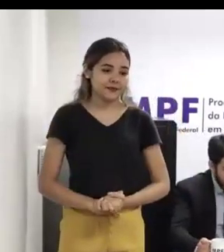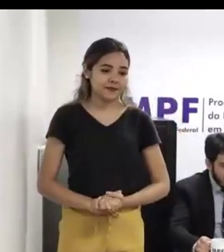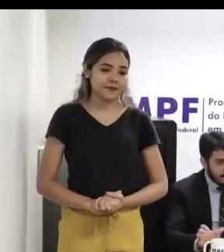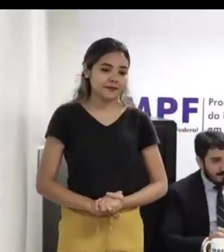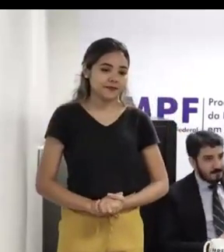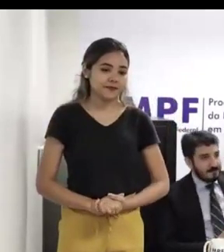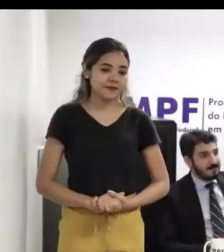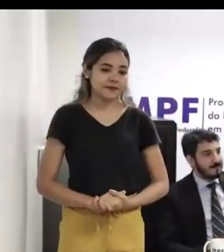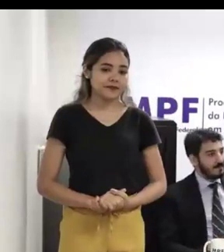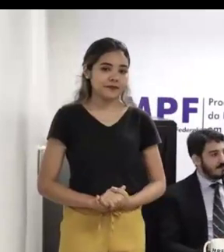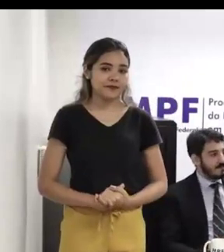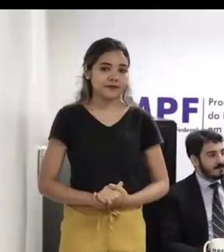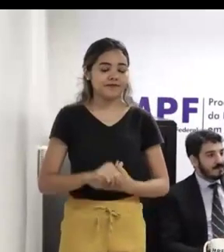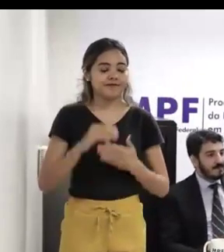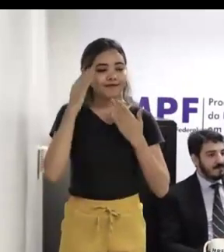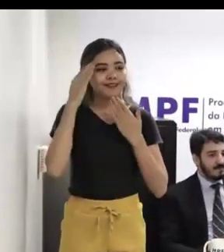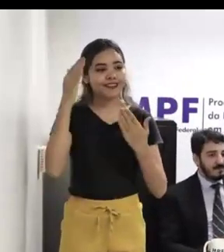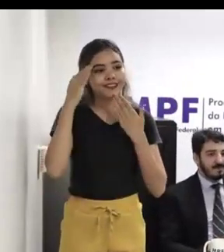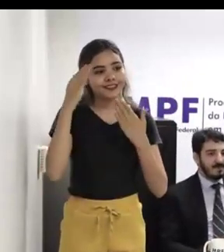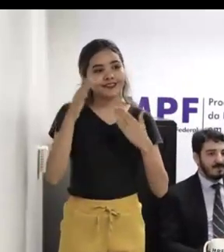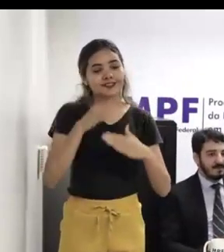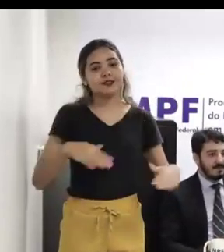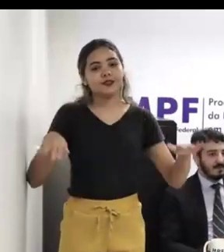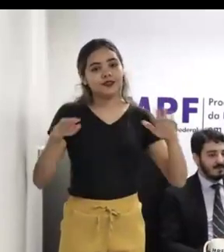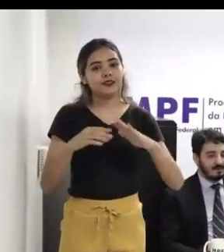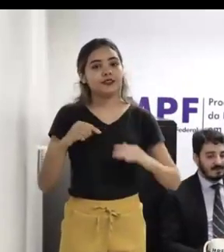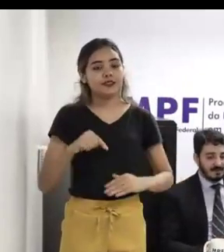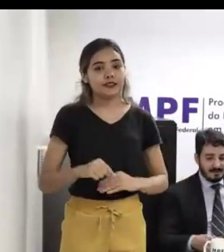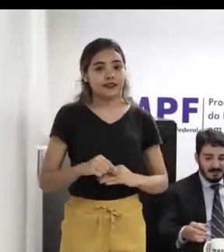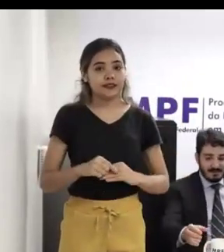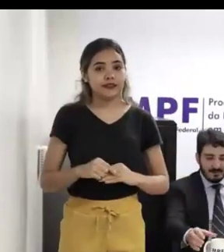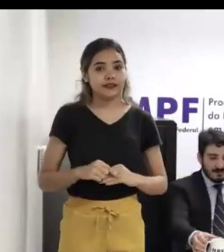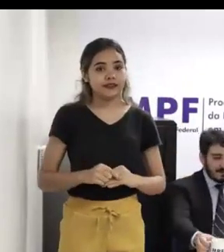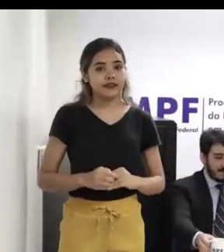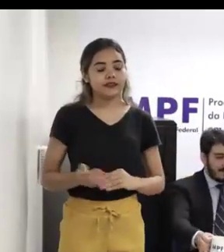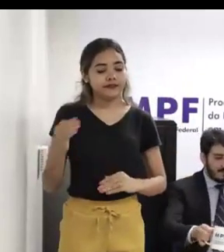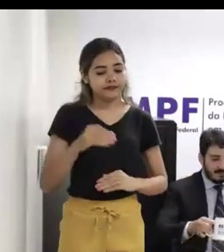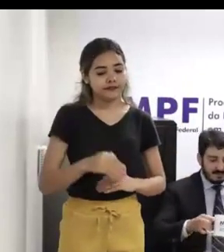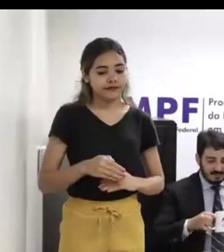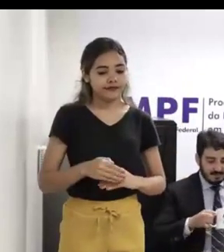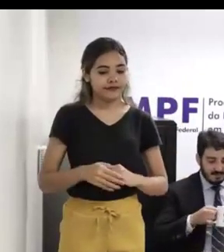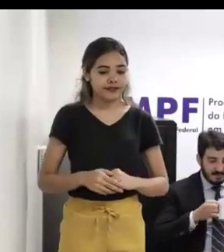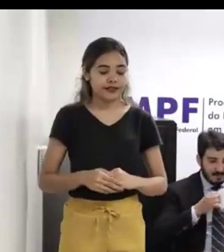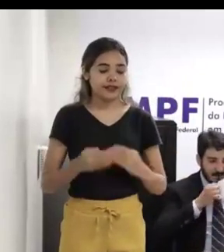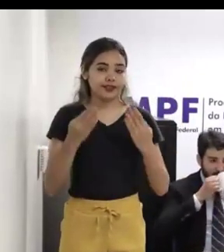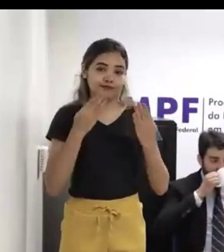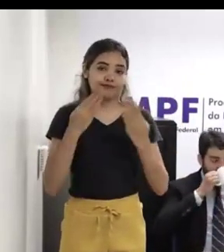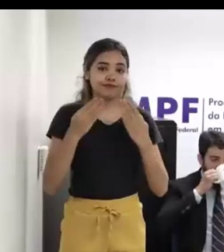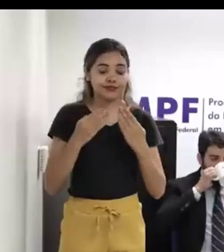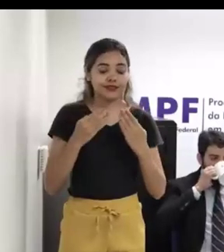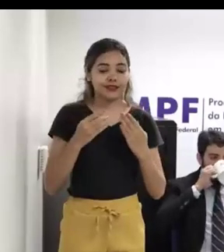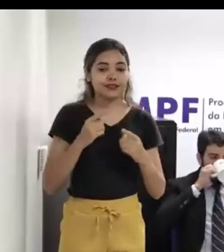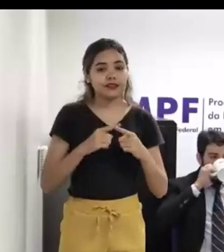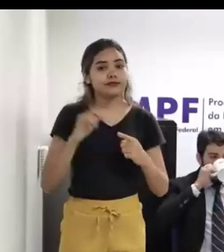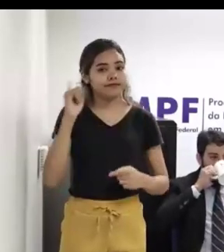eh agradeço a presença de vocês por se por se disporem a participar eh desse diálogo muito pertinente para nossa sociedade